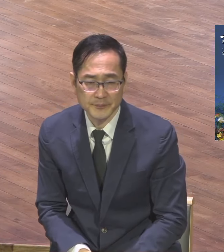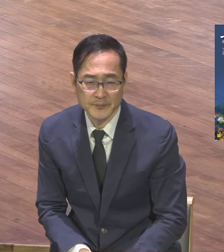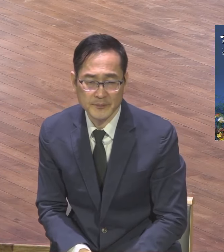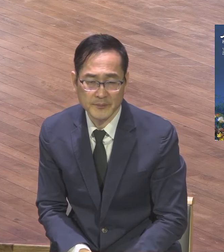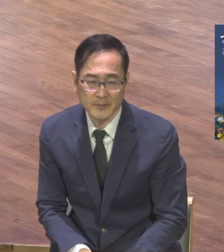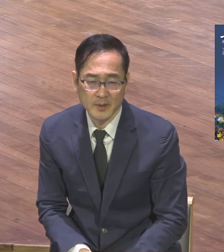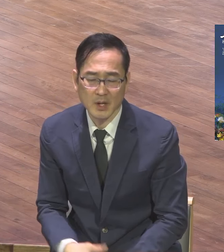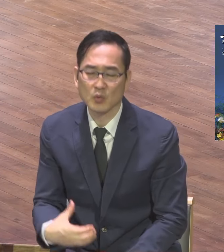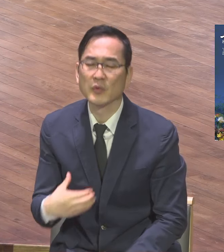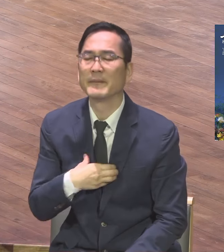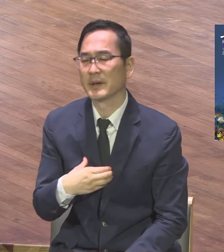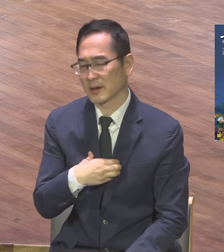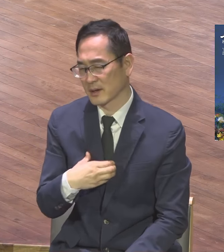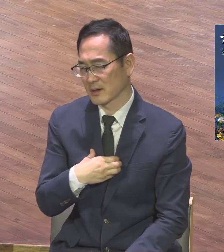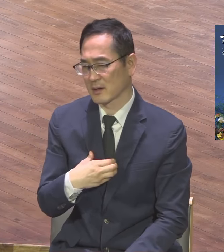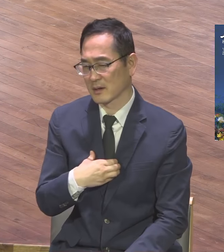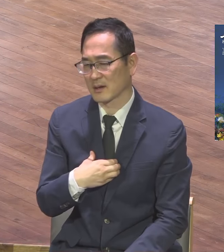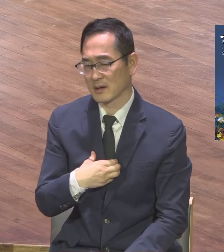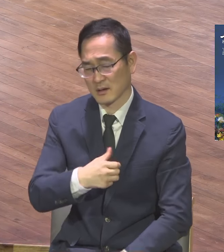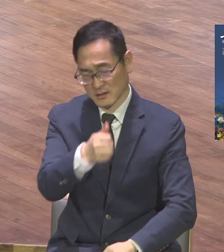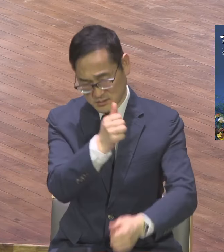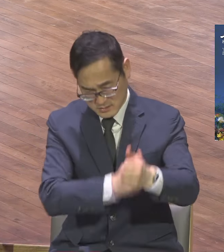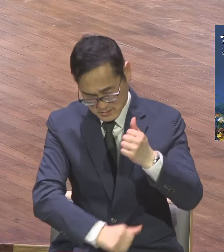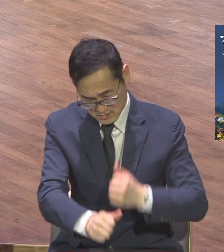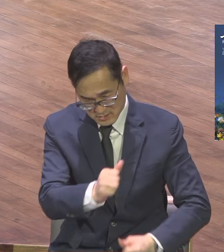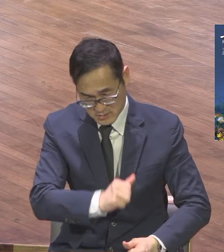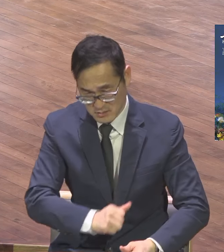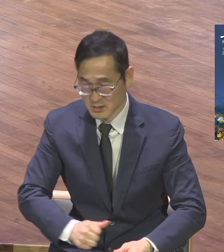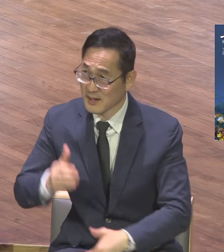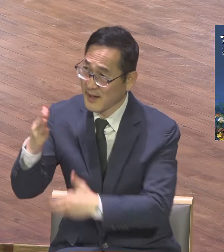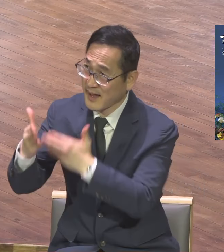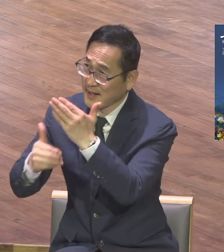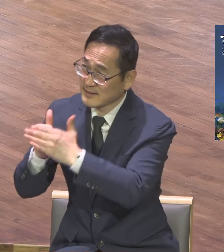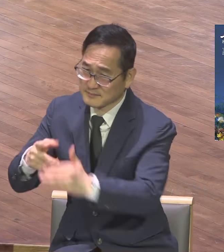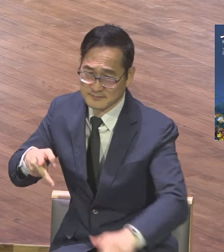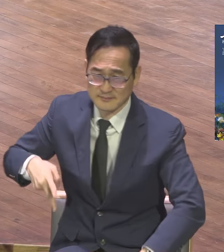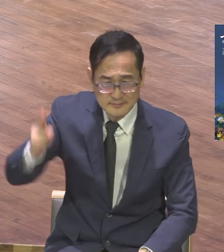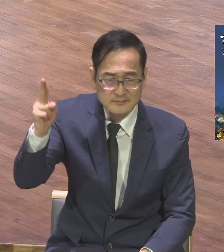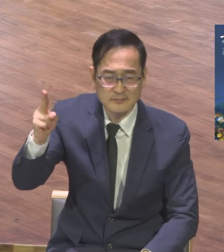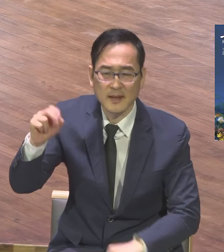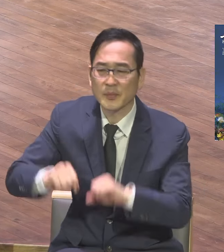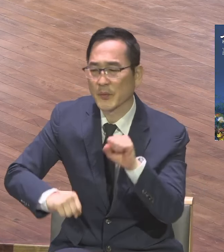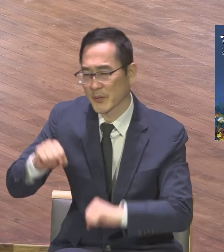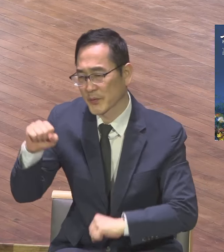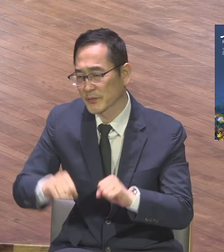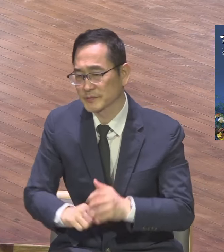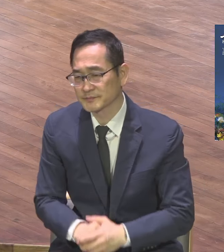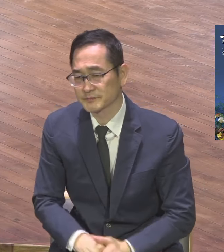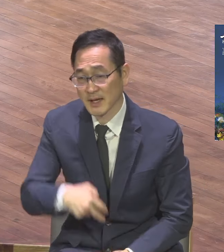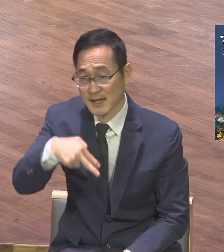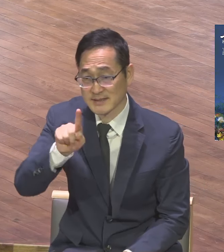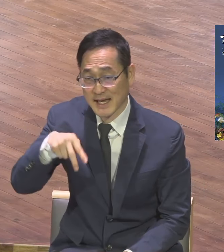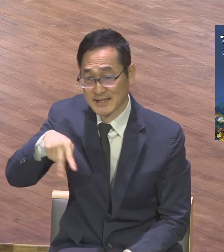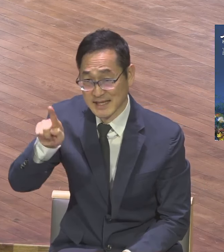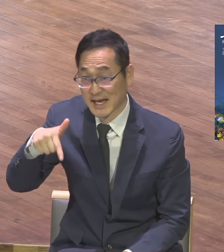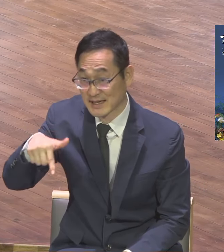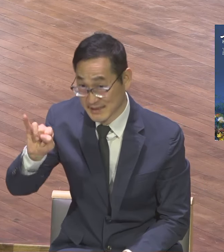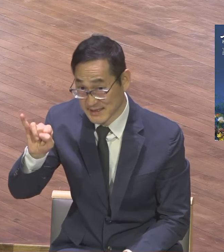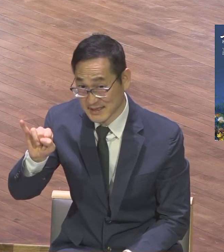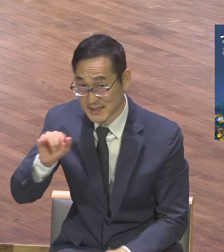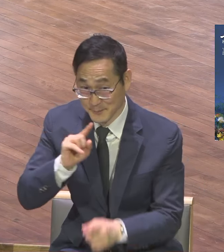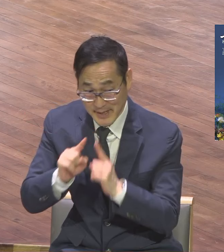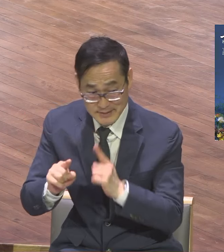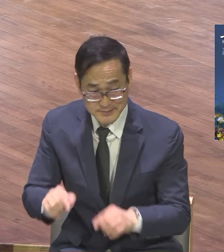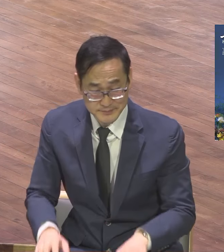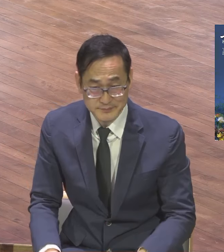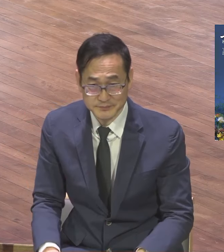결국 다음 세대와 교회를 단절시키는 결과를 초래합니다. 사사기 말씀처럼요, 완전